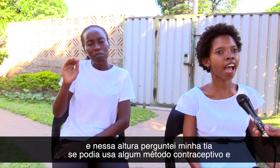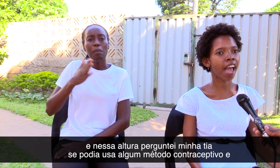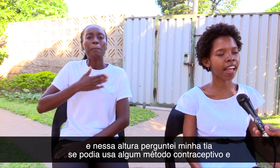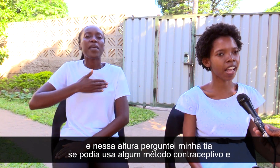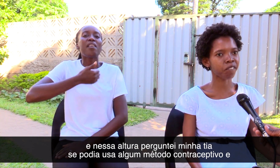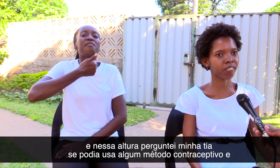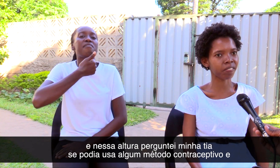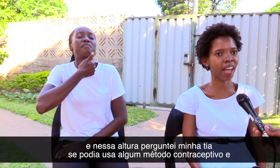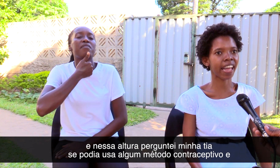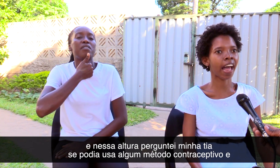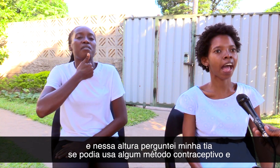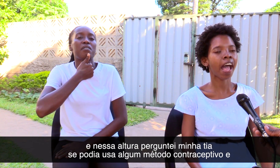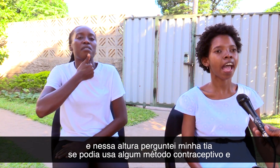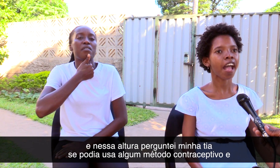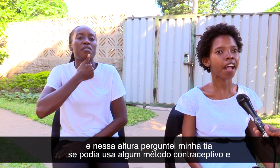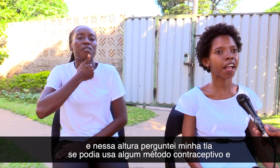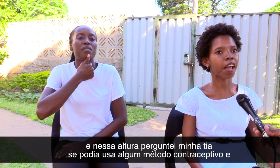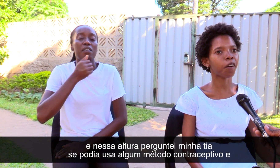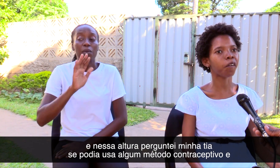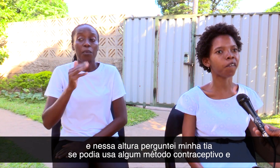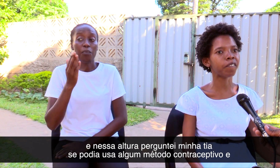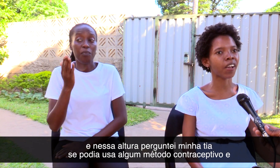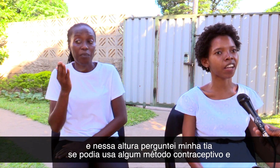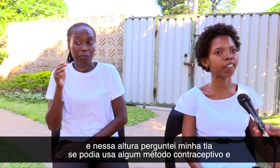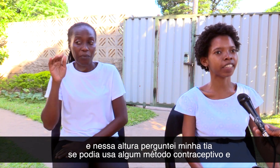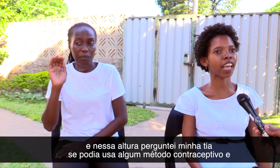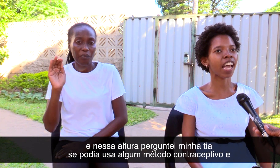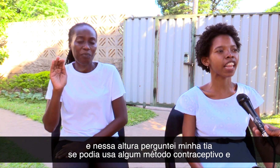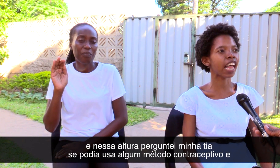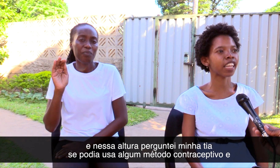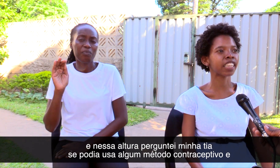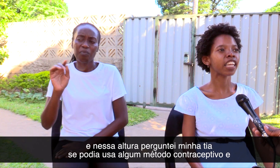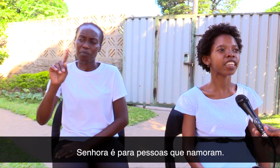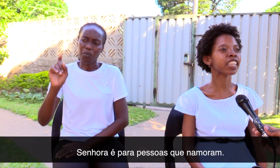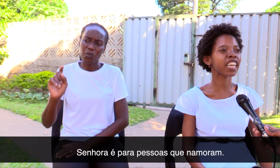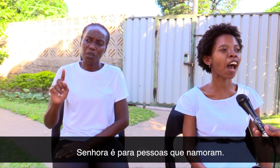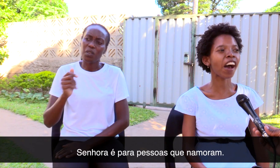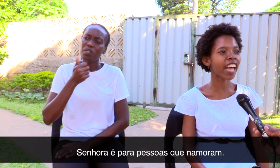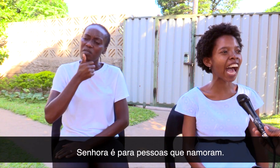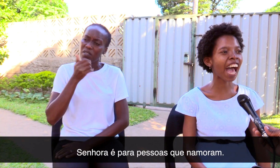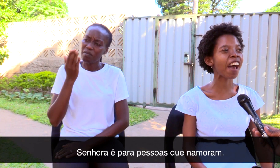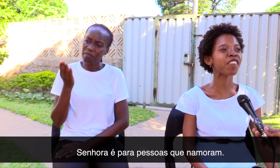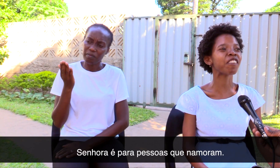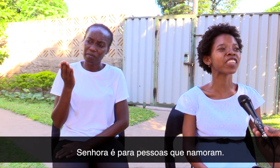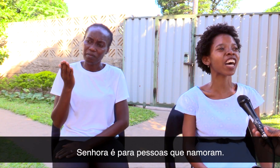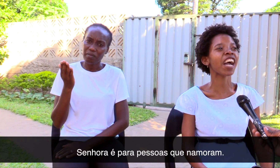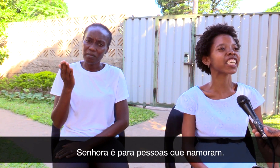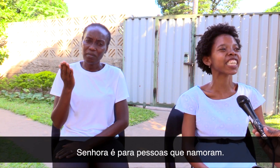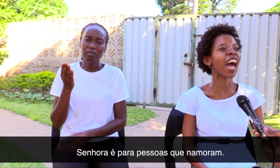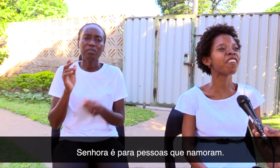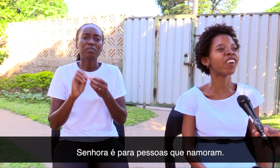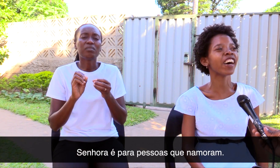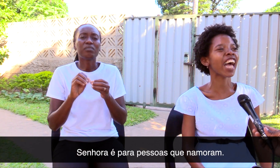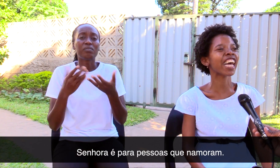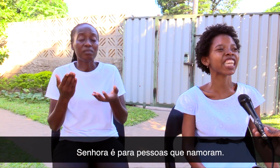tia, ela é primeira. Eu perguntei, ela disse, senhora, é para pessoa